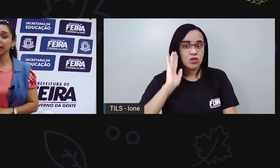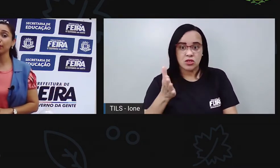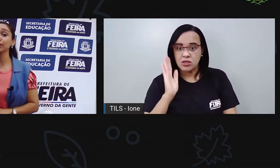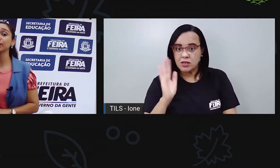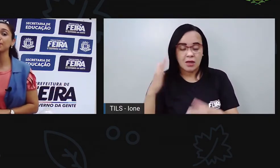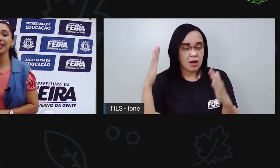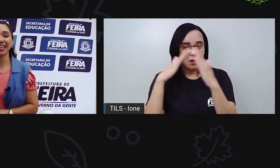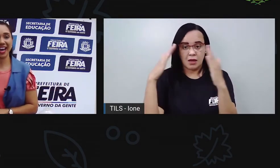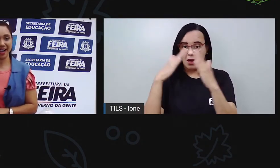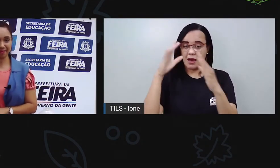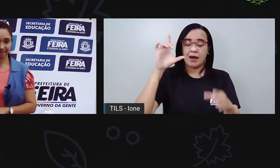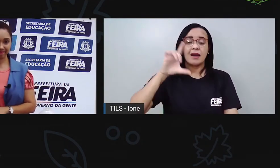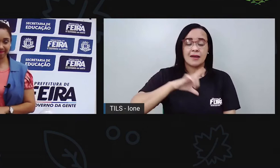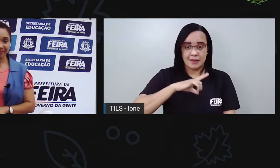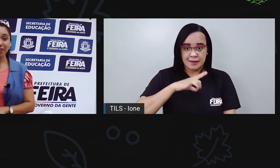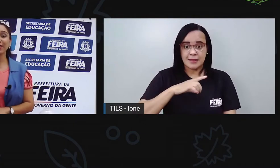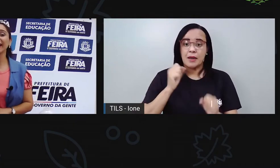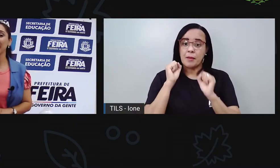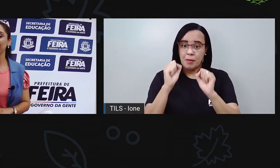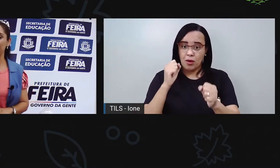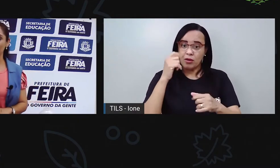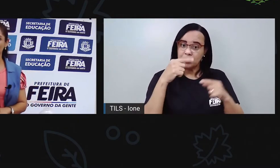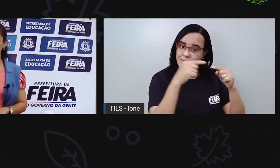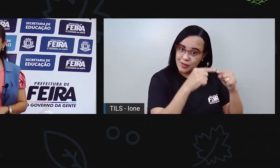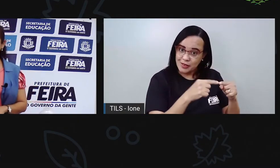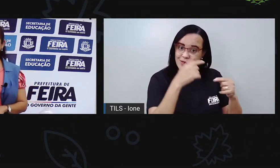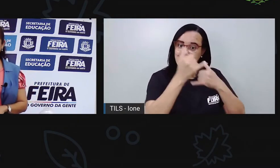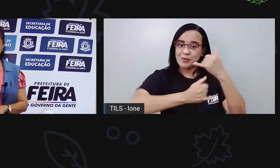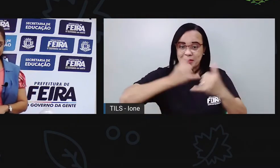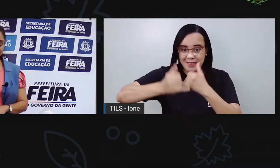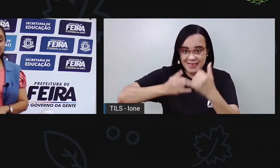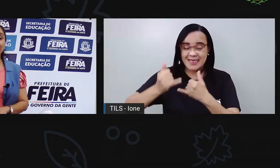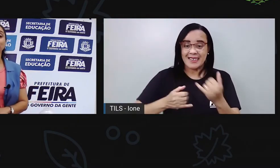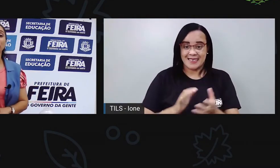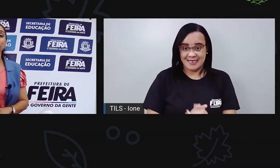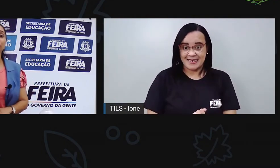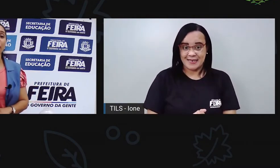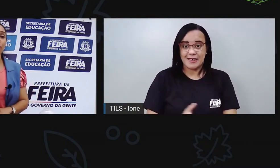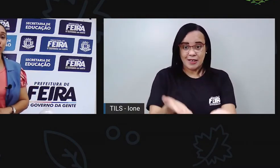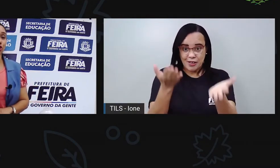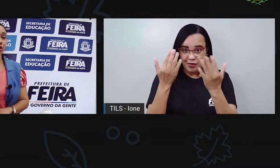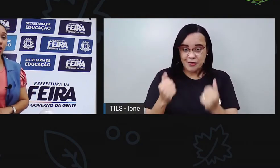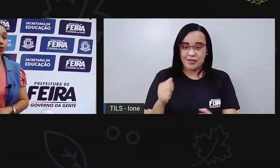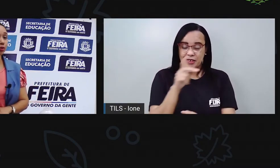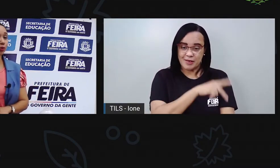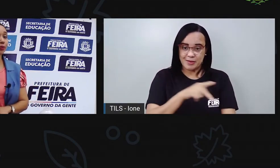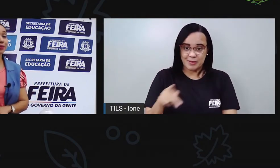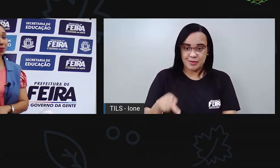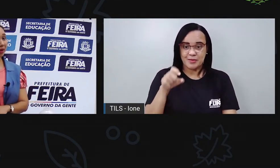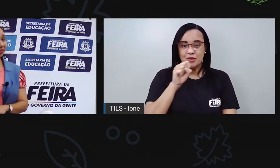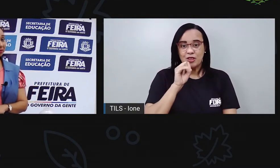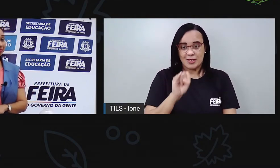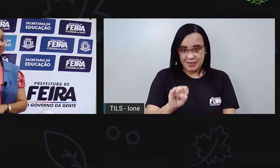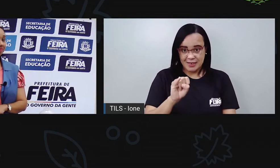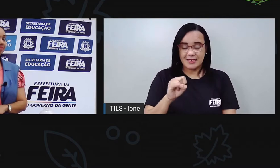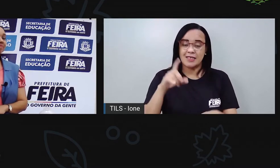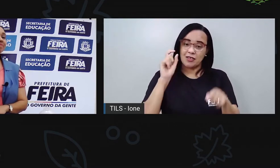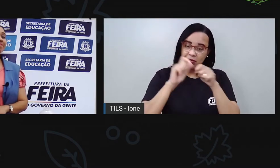nós podermos brincar. Você quer brincar com a Procy? Eu vou te ajudar hoje a construir um